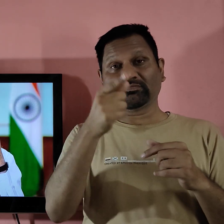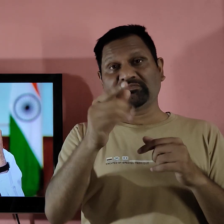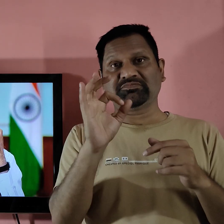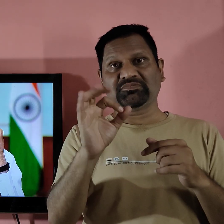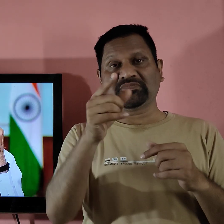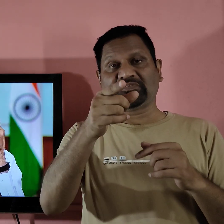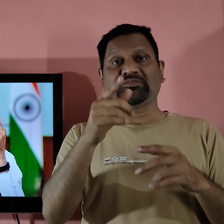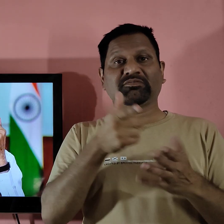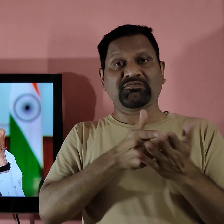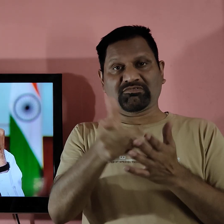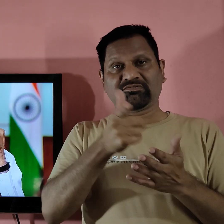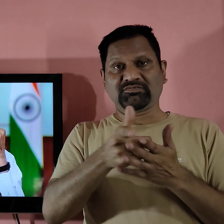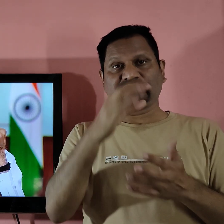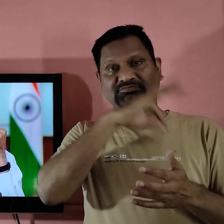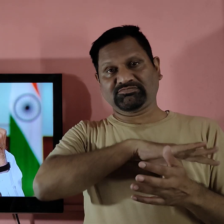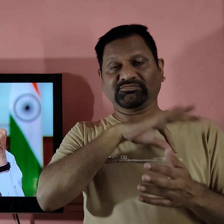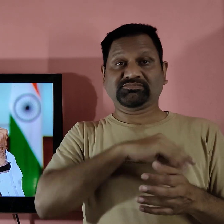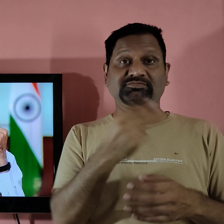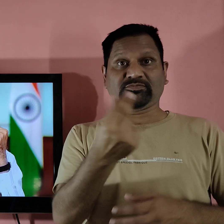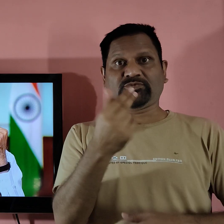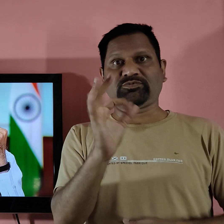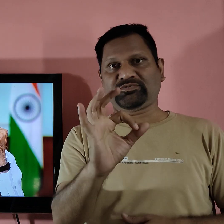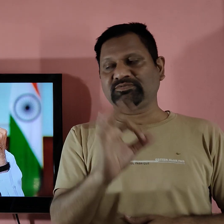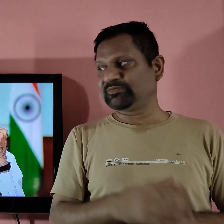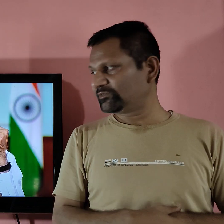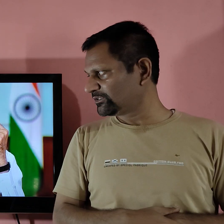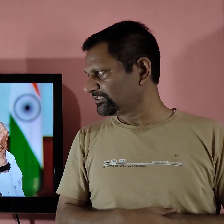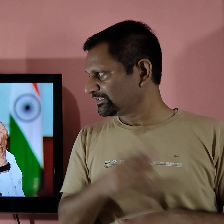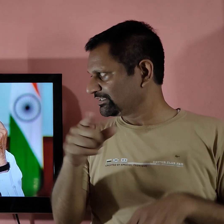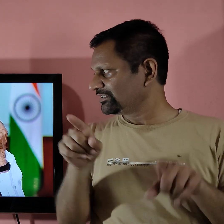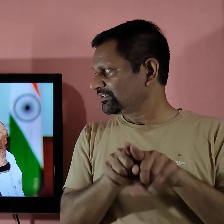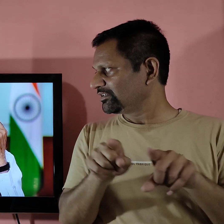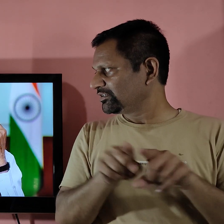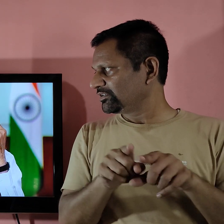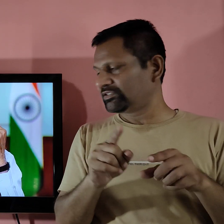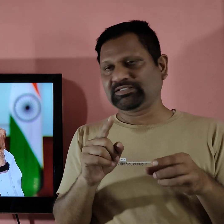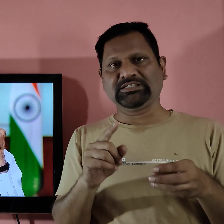गांव के किसानों को बहुत बड़ी ताकत मिलेगी। उसी प्रकार से